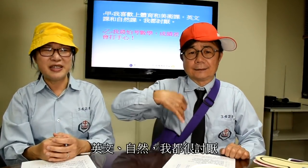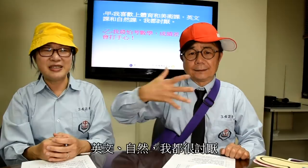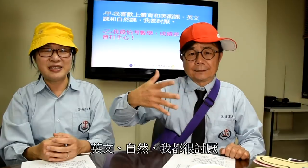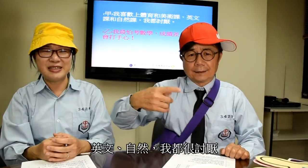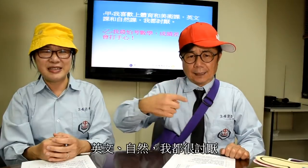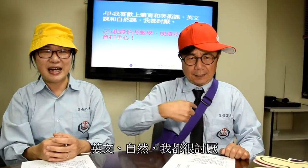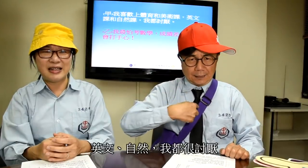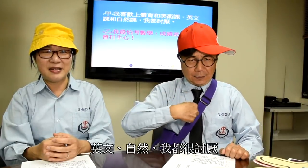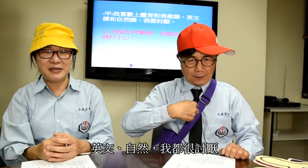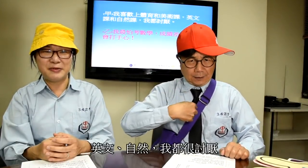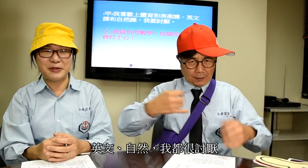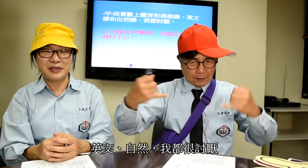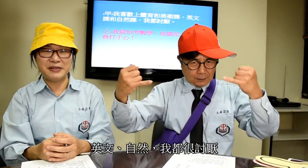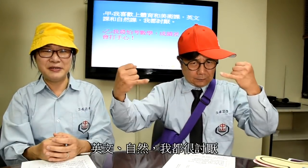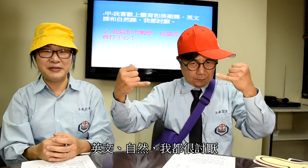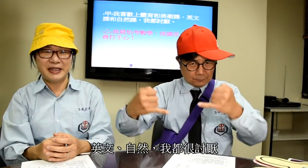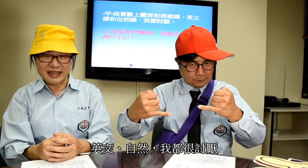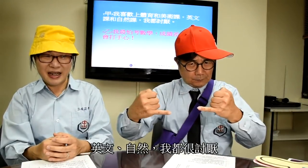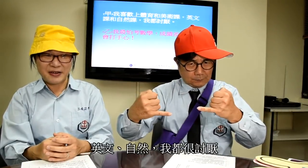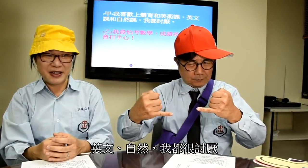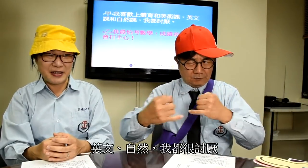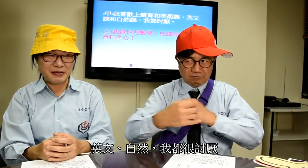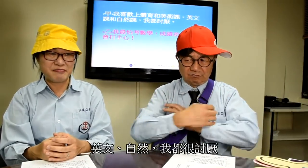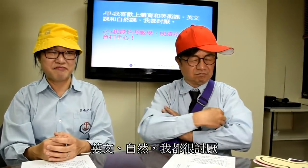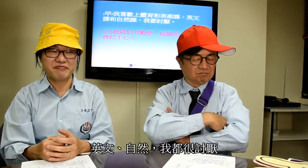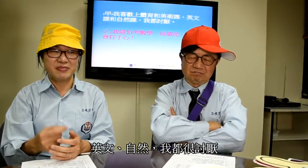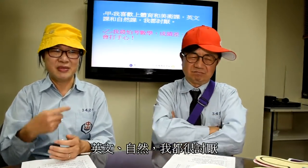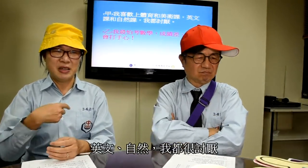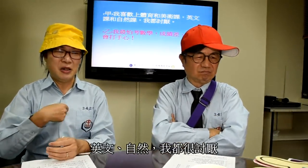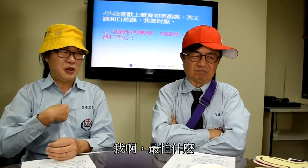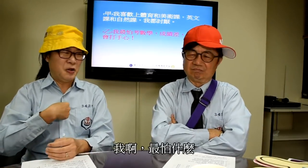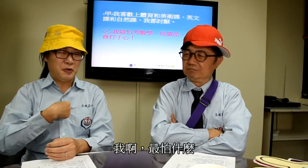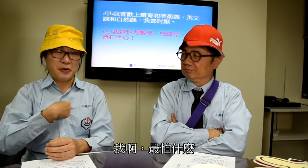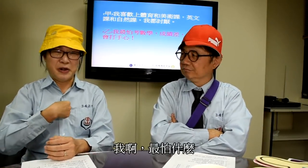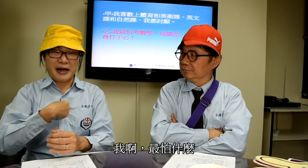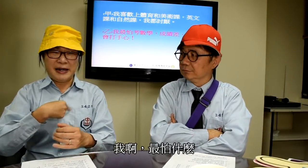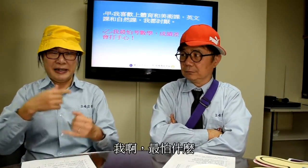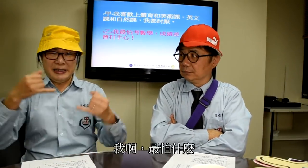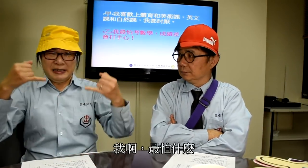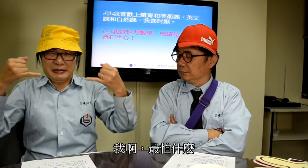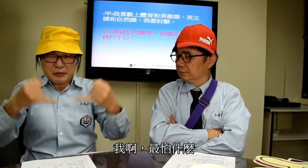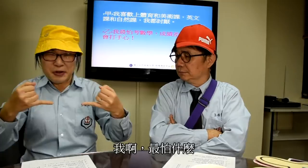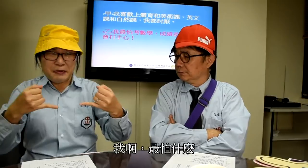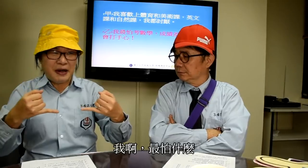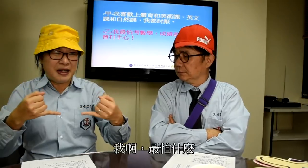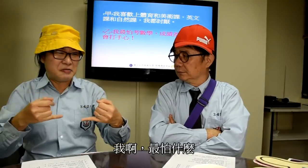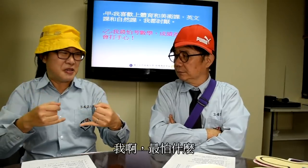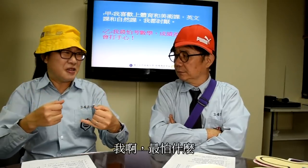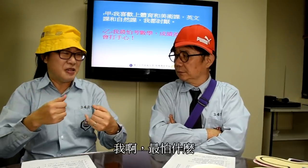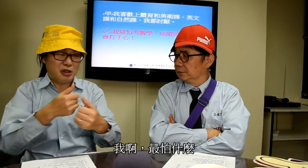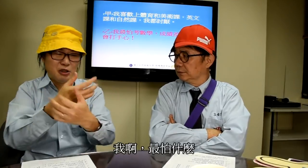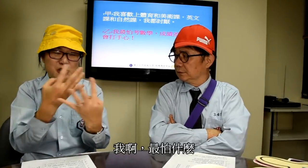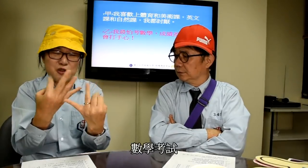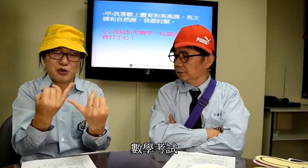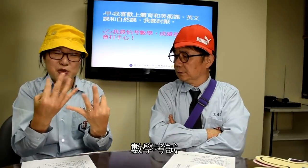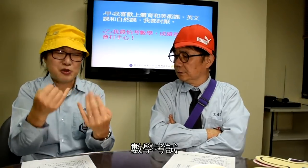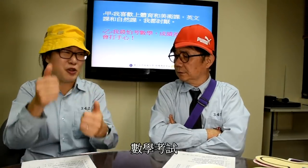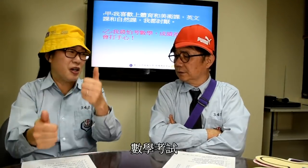自然我都很讨厌。我啊，最怕什么？数学考